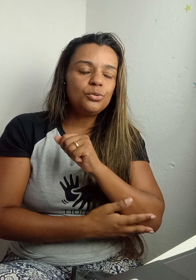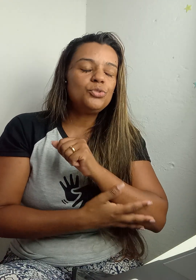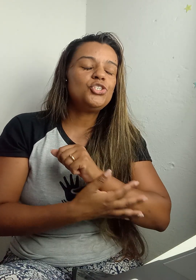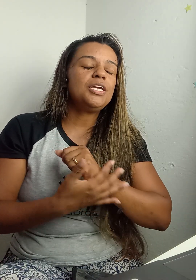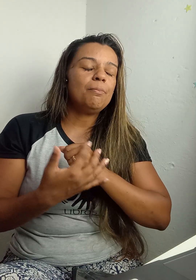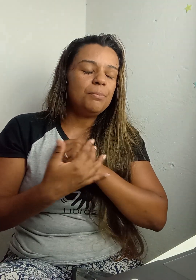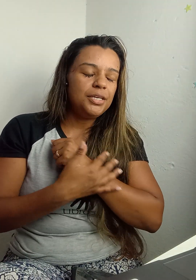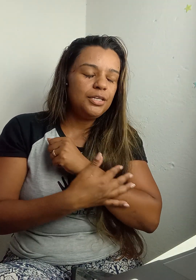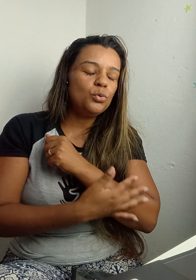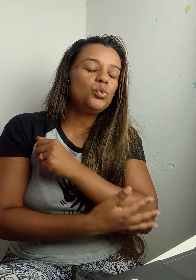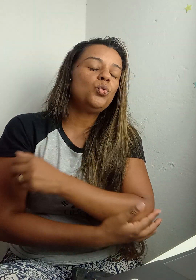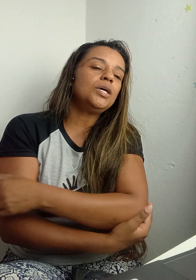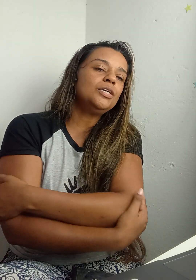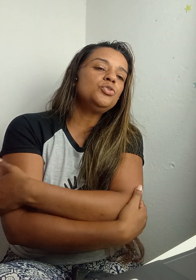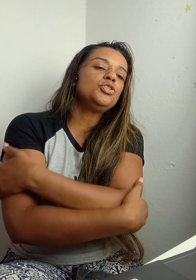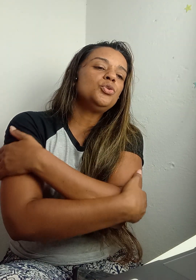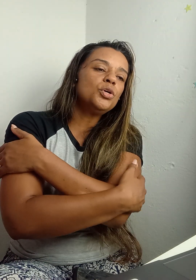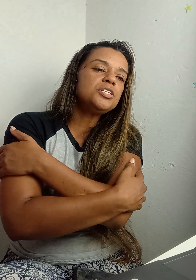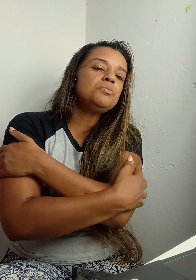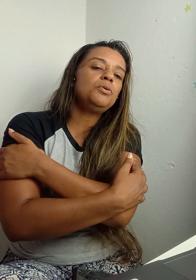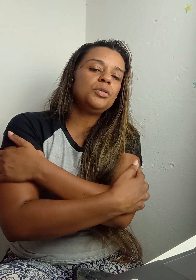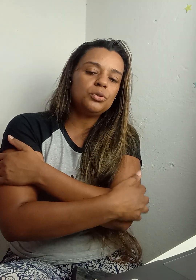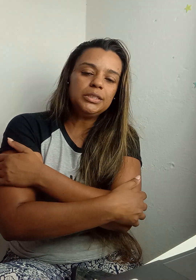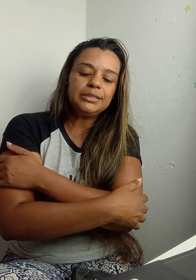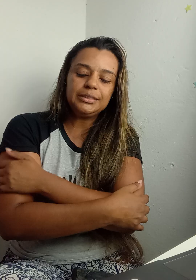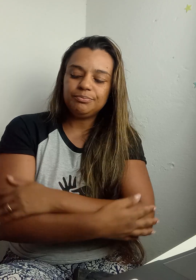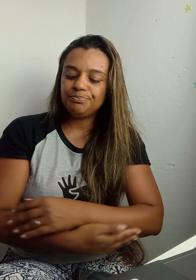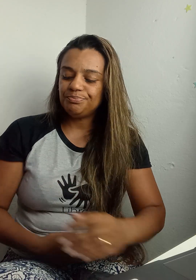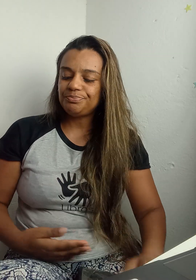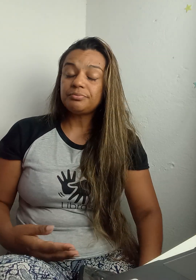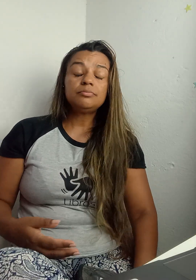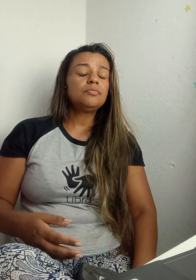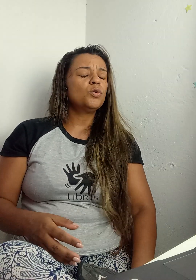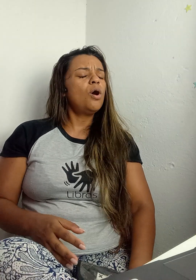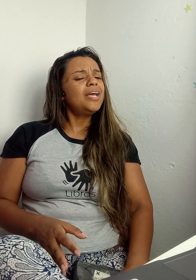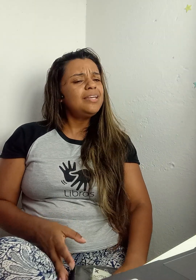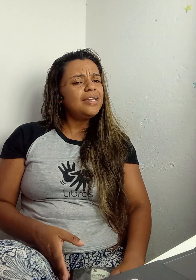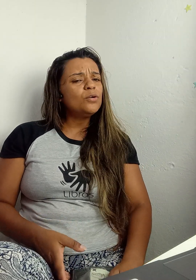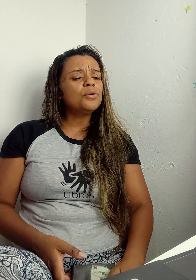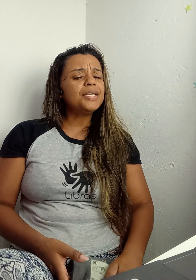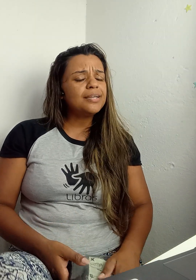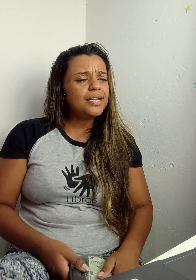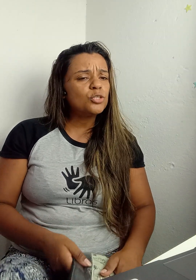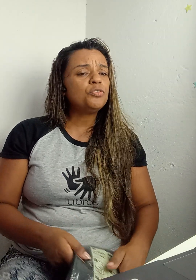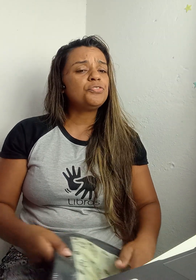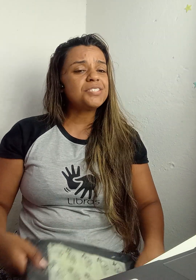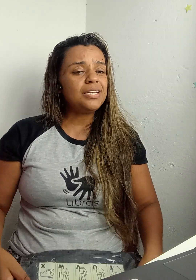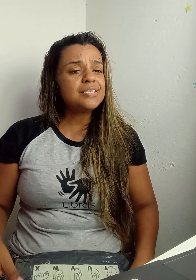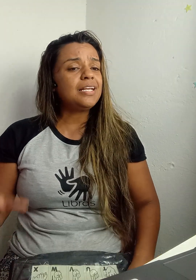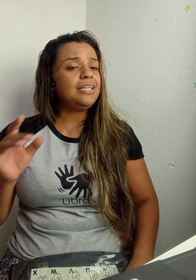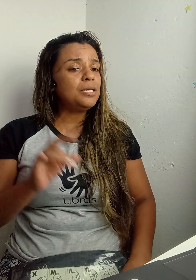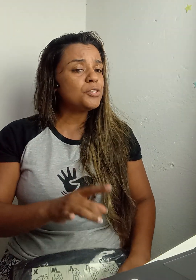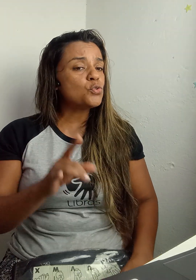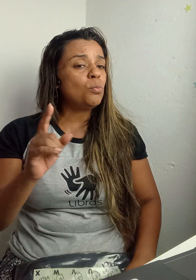24 de abril do ano de 2002. Qual é a lei? Qual é o decreto que oficializa a Libras como a